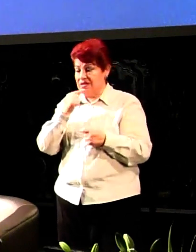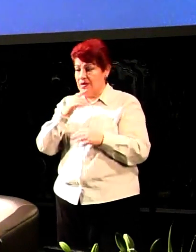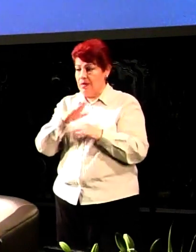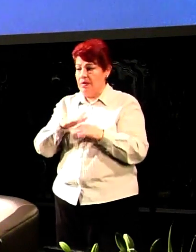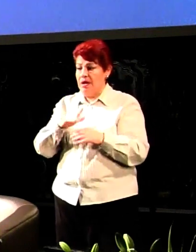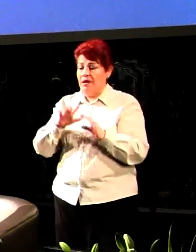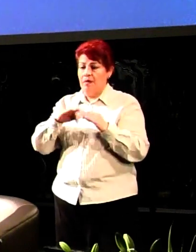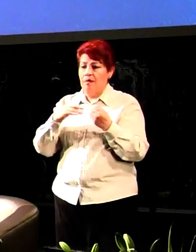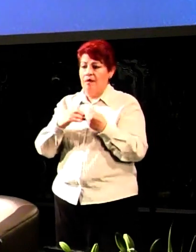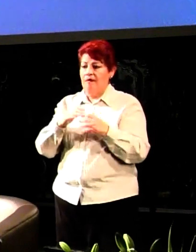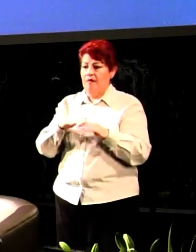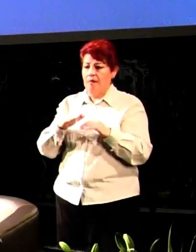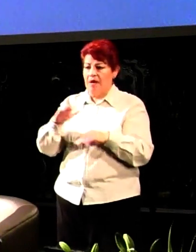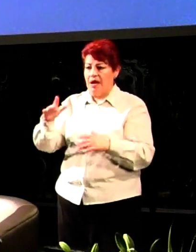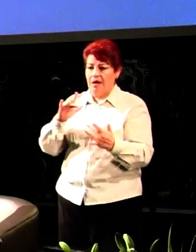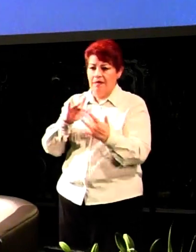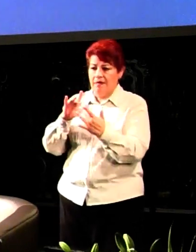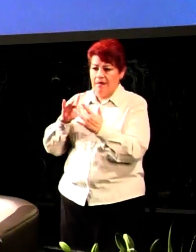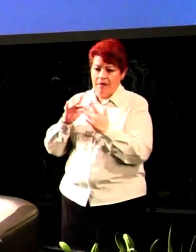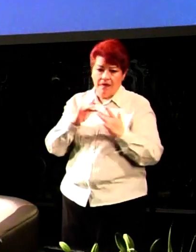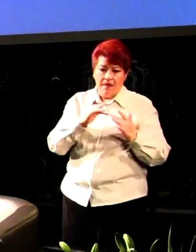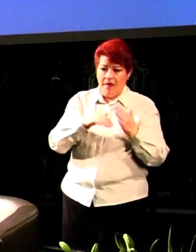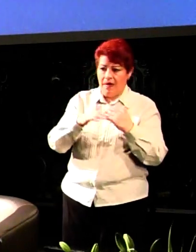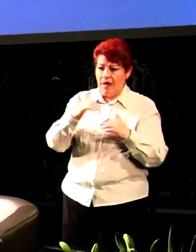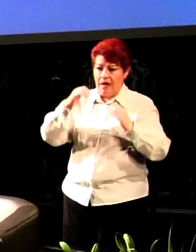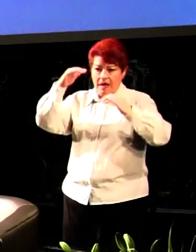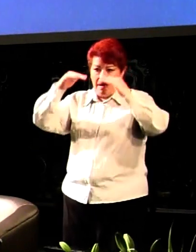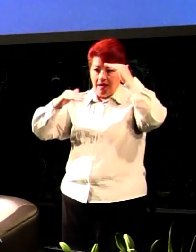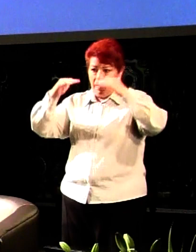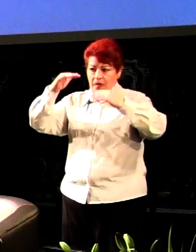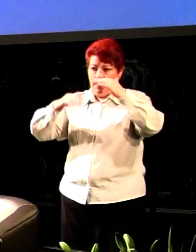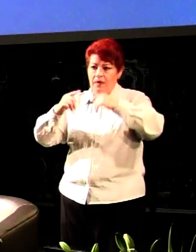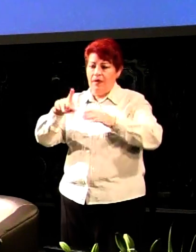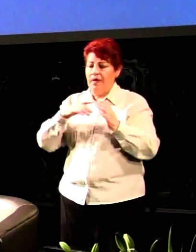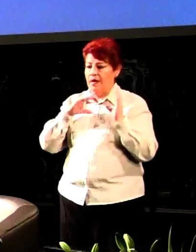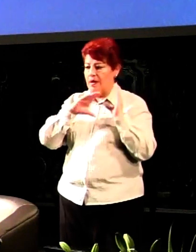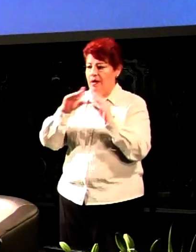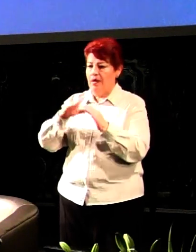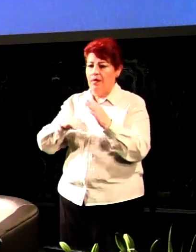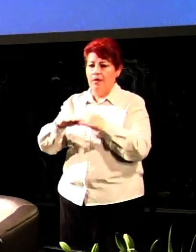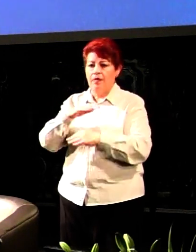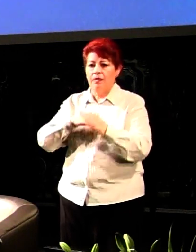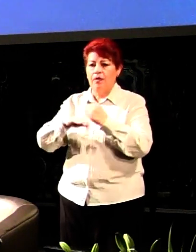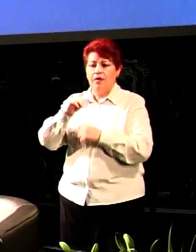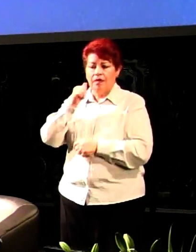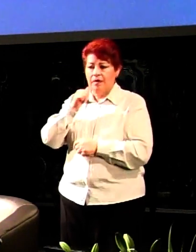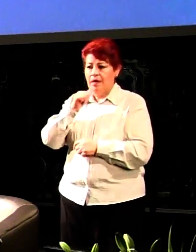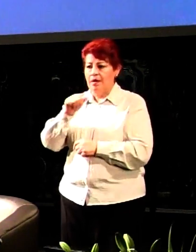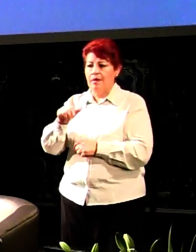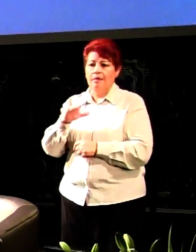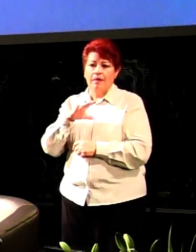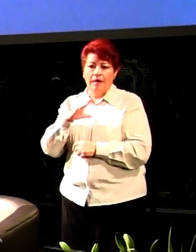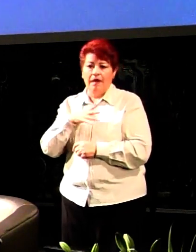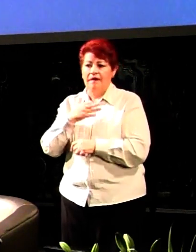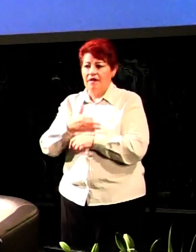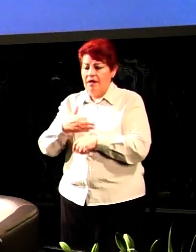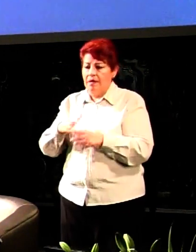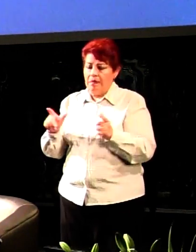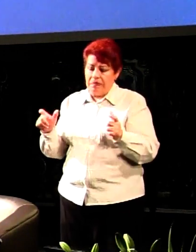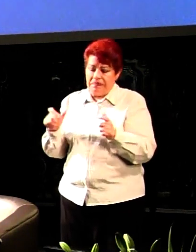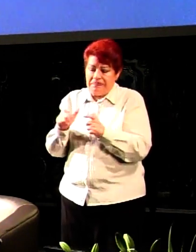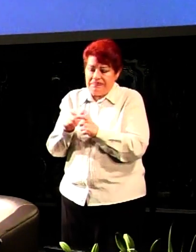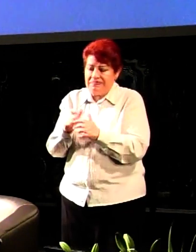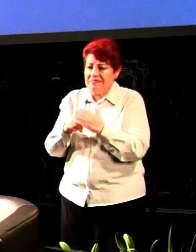alguna forma mayor contacto con adultos que los educaban prácticamente todo el tiempo. Ya vemos familias más